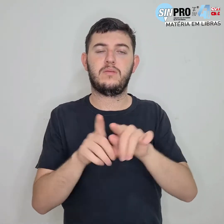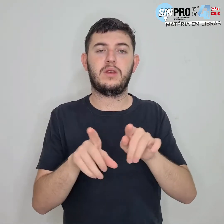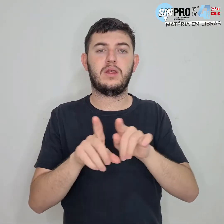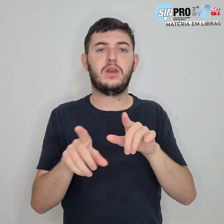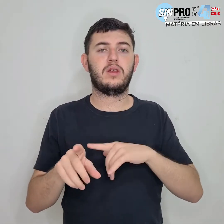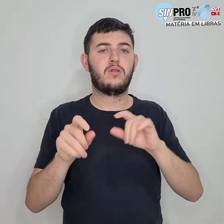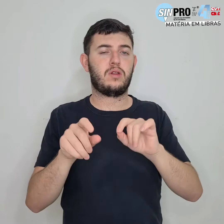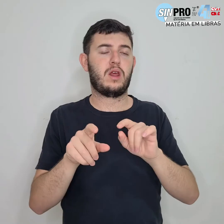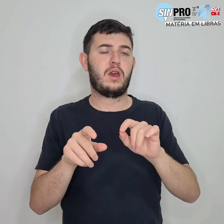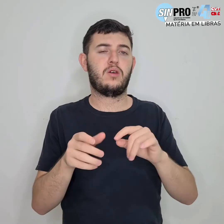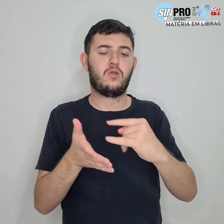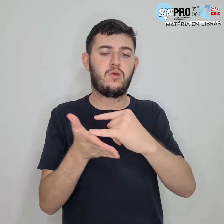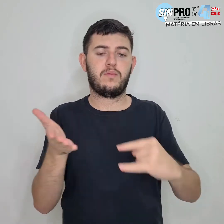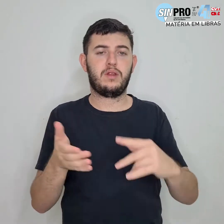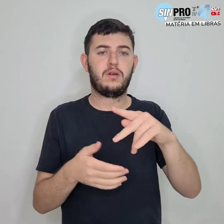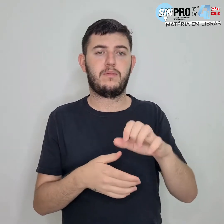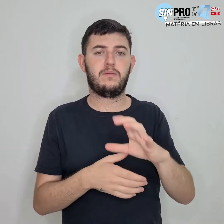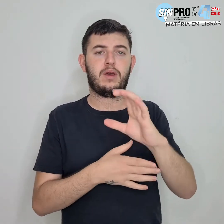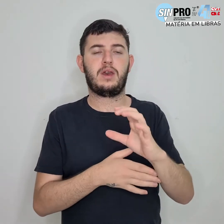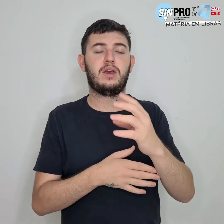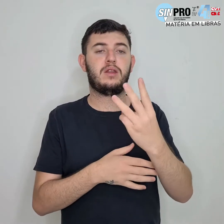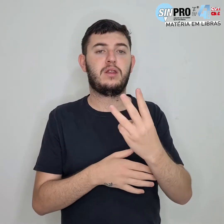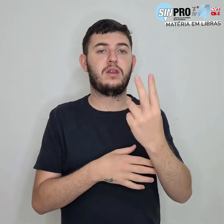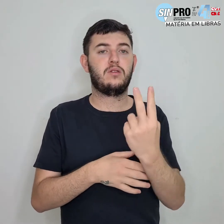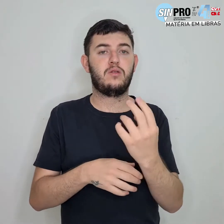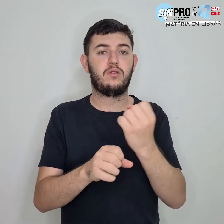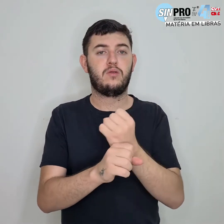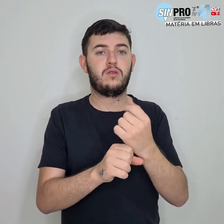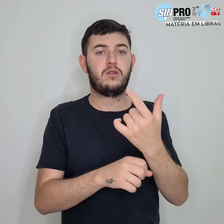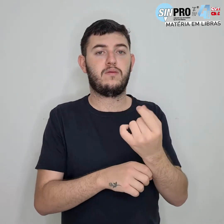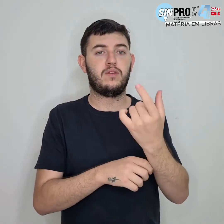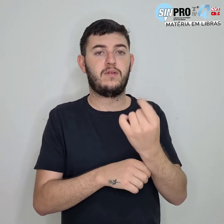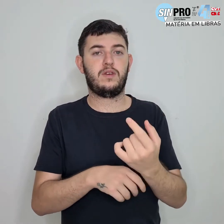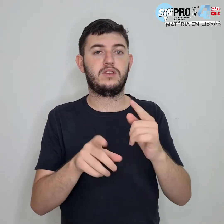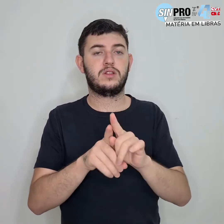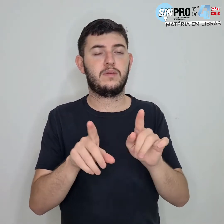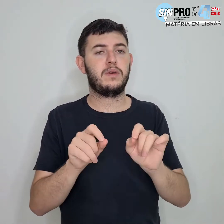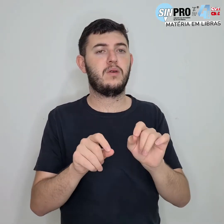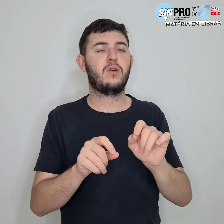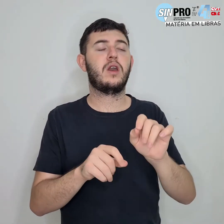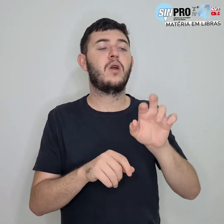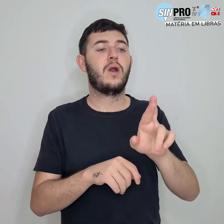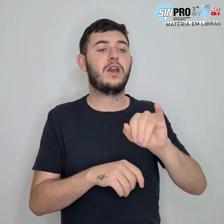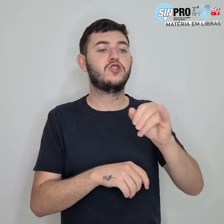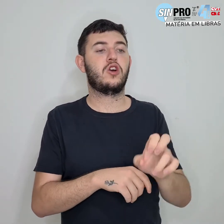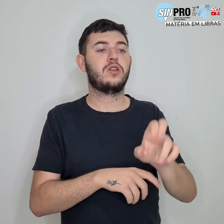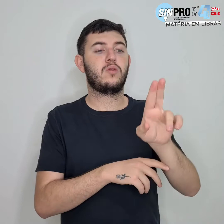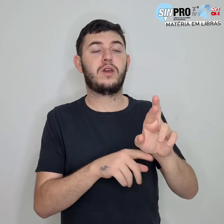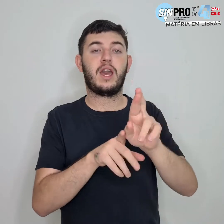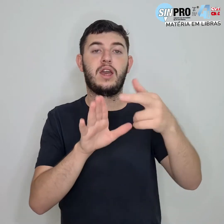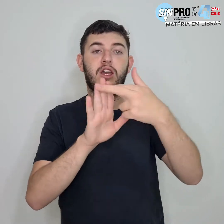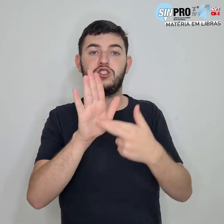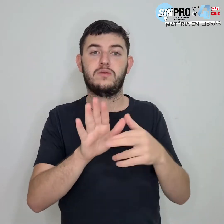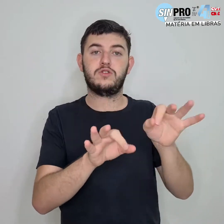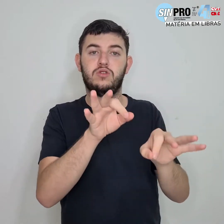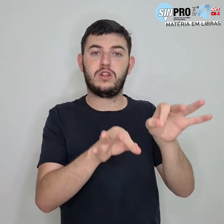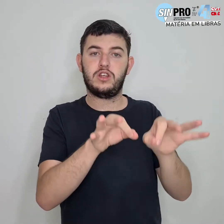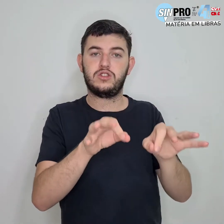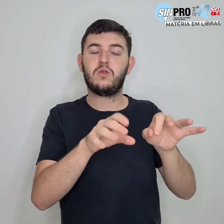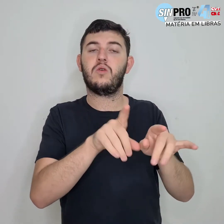de 2020, revoga o regime jurídico único, o RJU, e elimina o atual marco regulatório que